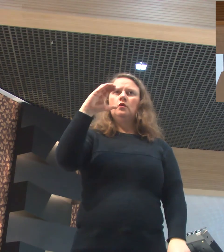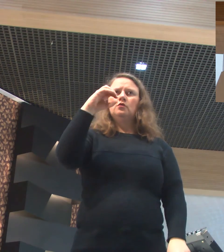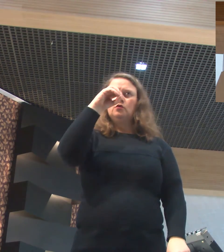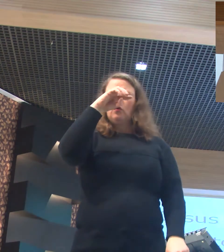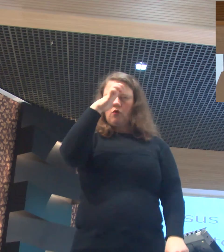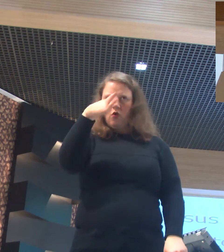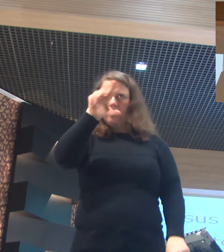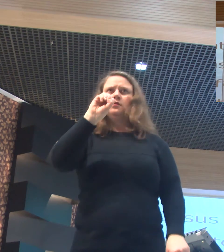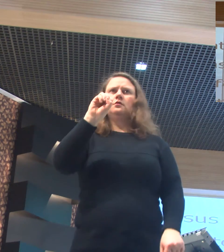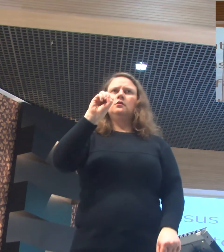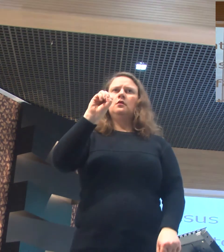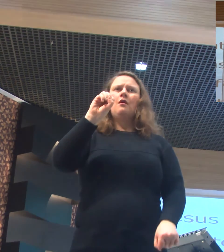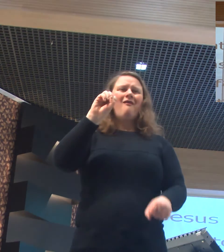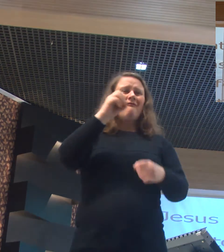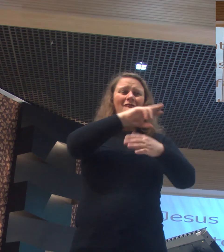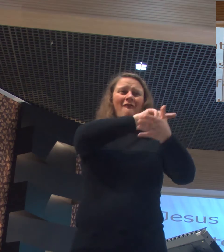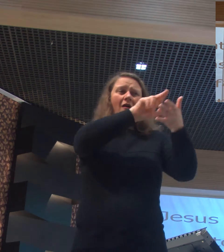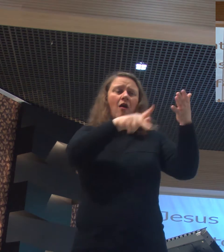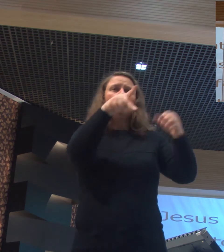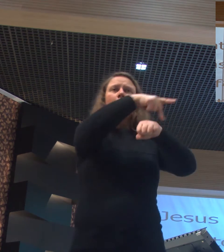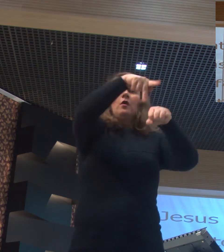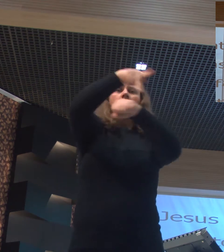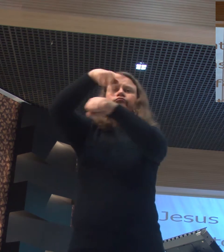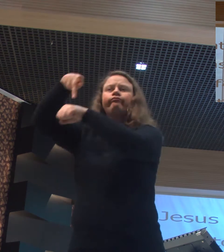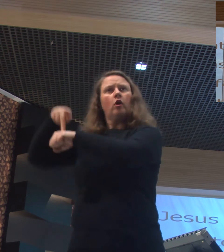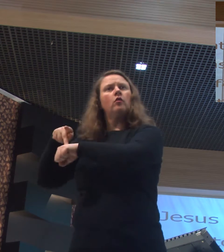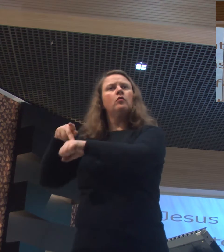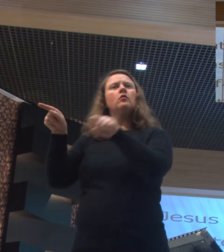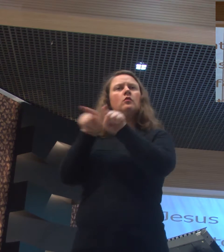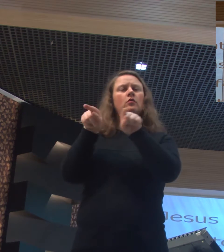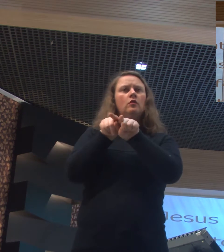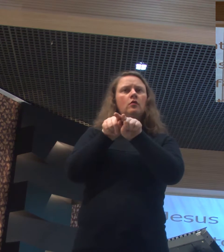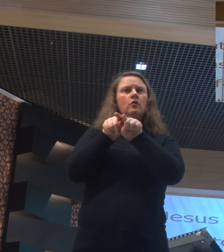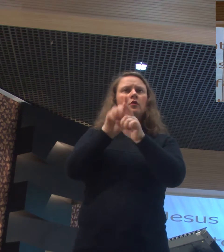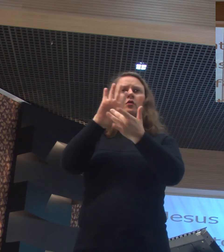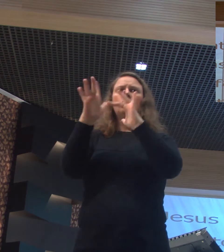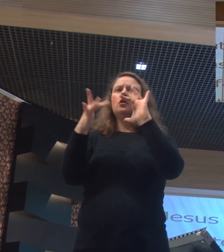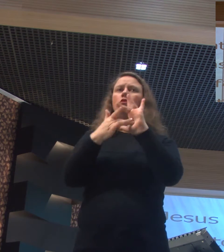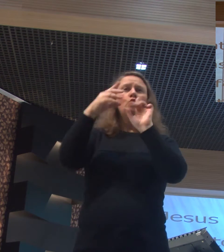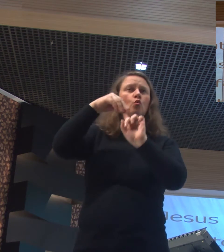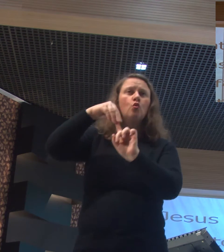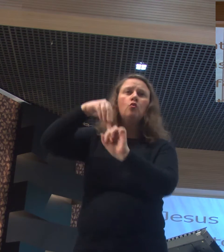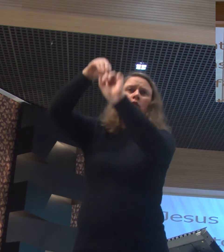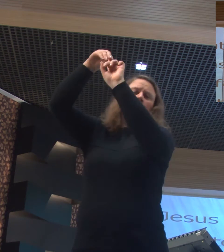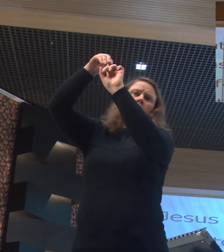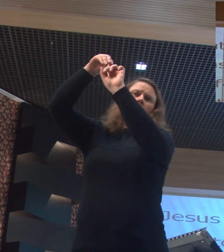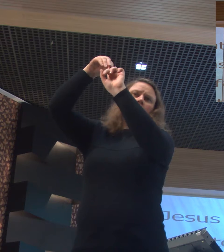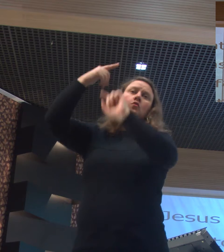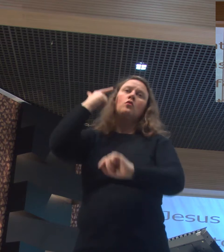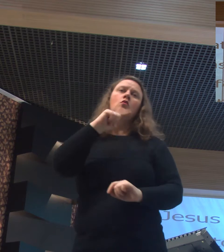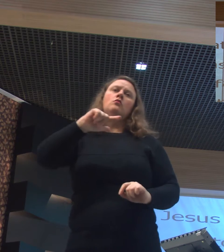Jesus, então, quando nós olhamos nisso, ele foi o único a atender a toda